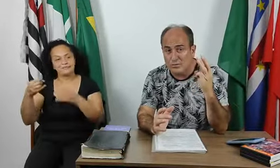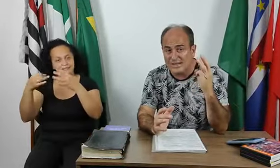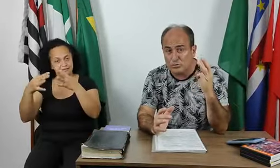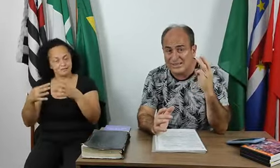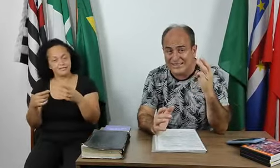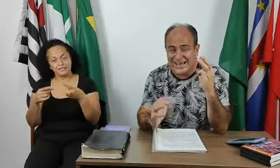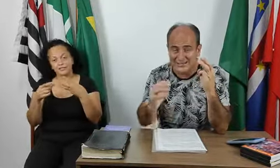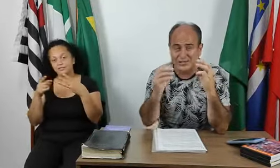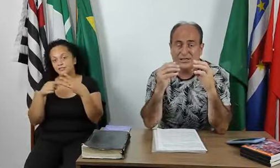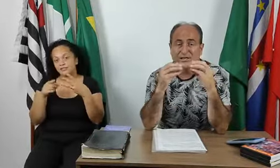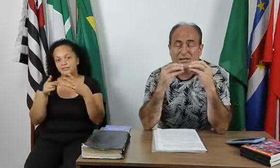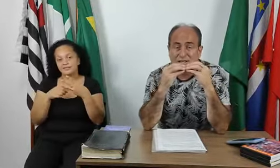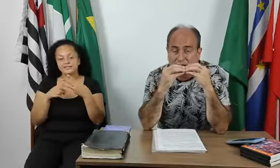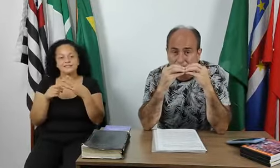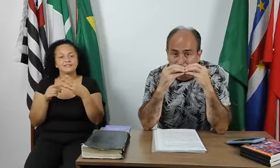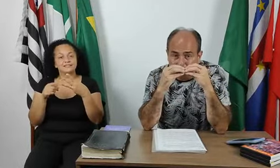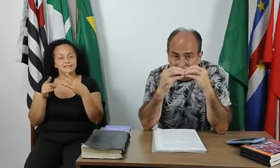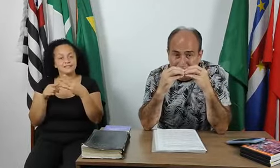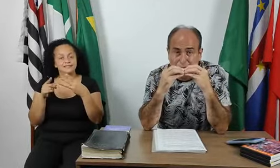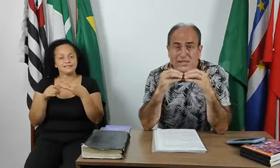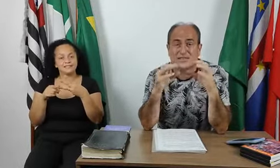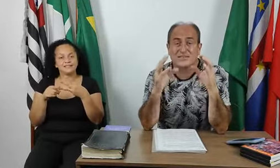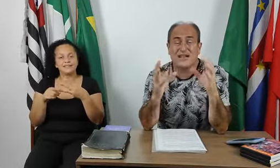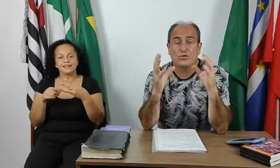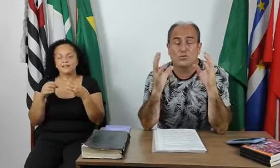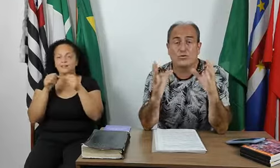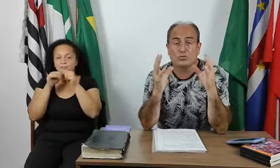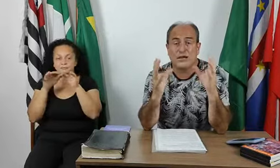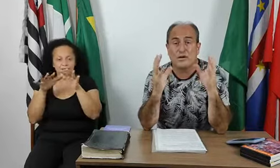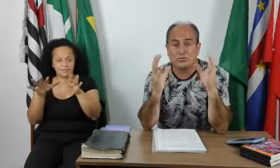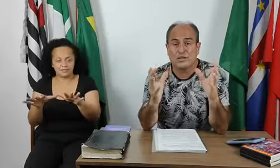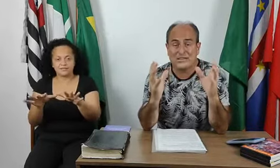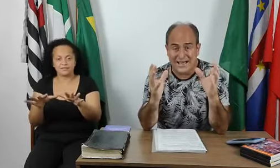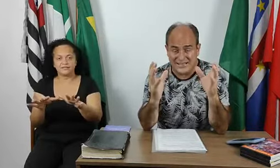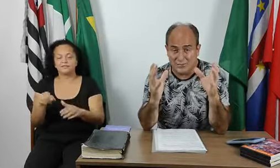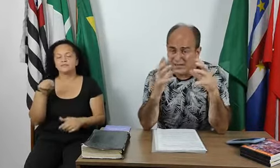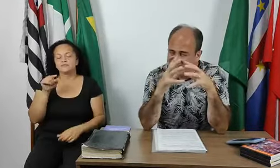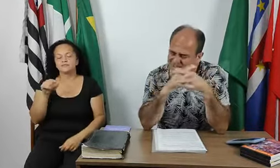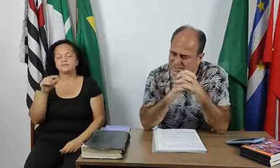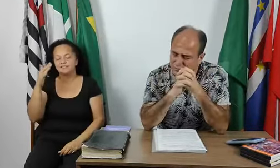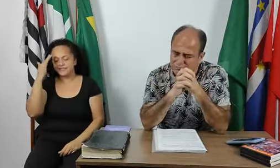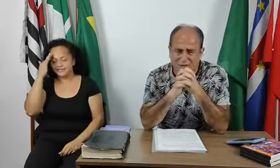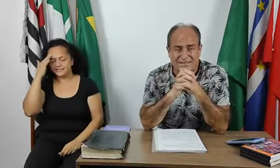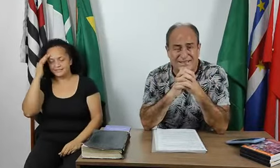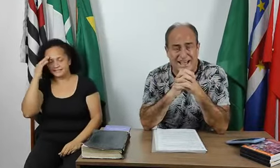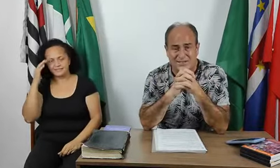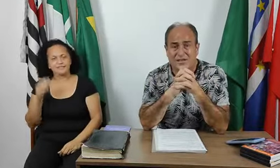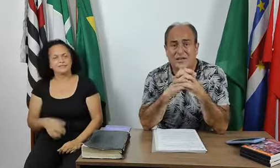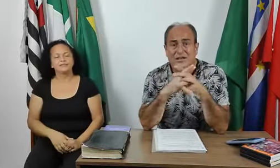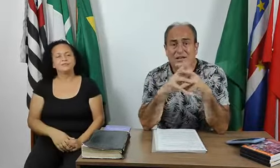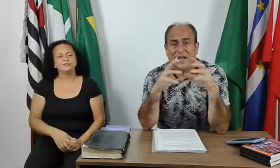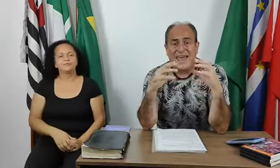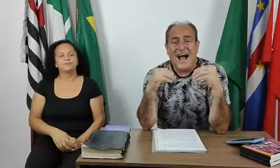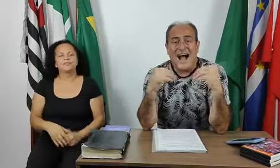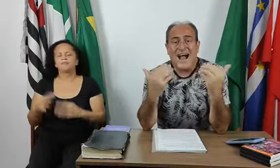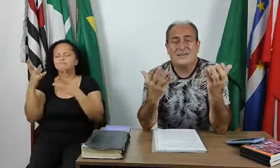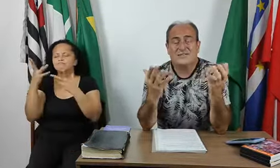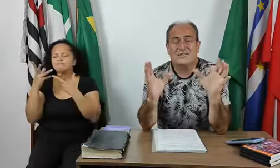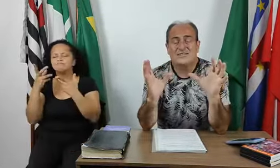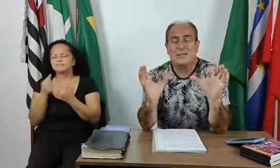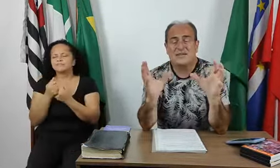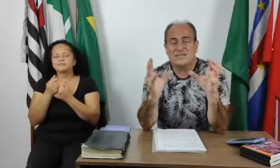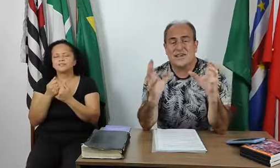da maturidade. Não perca, o terceiro fruto da maturidade. É uma lição fantástica. É a